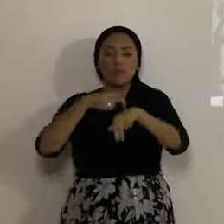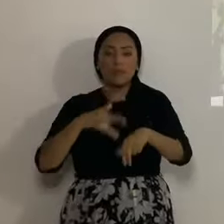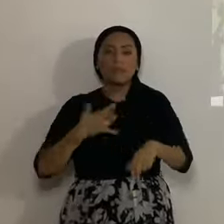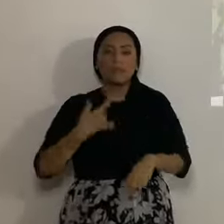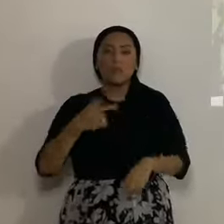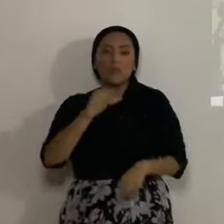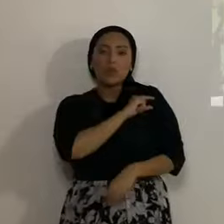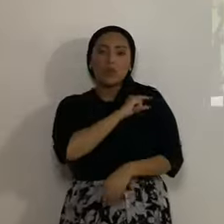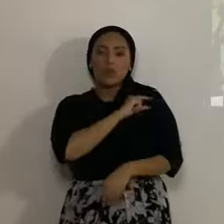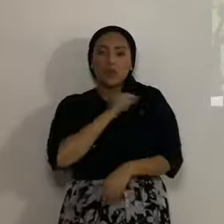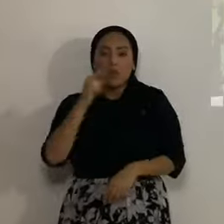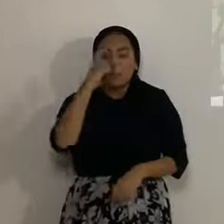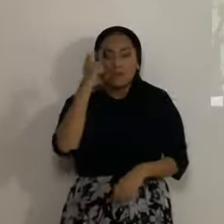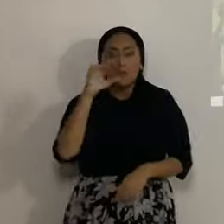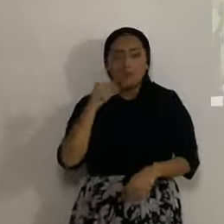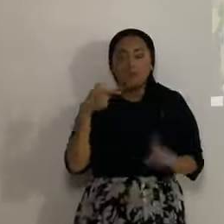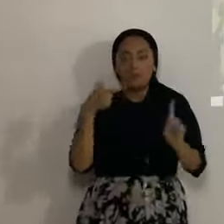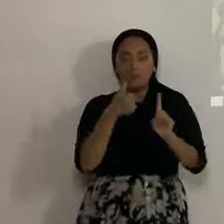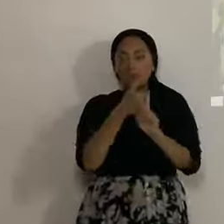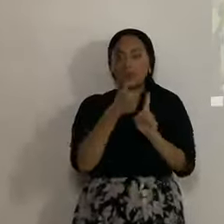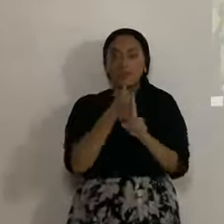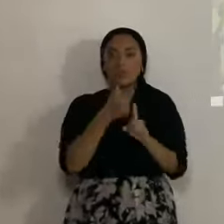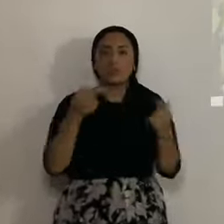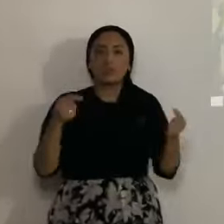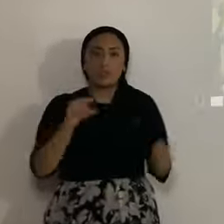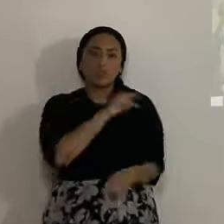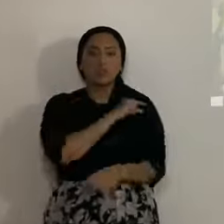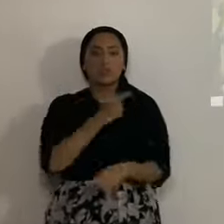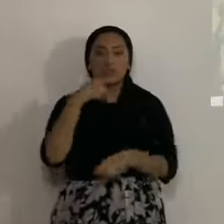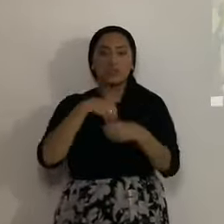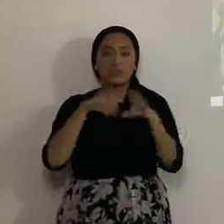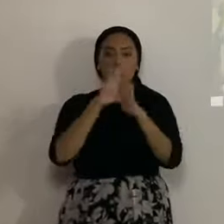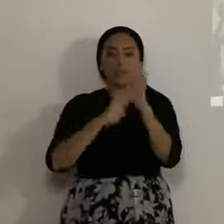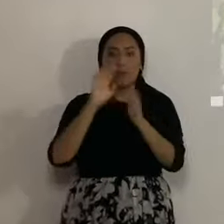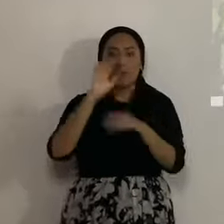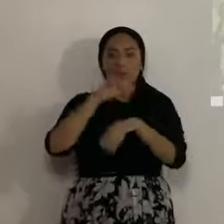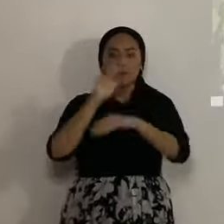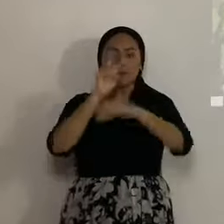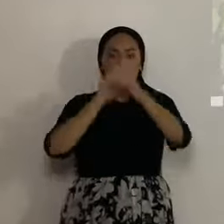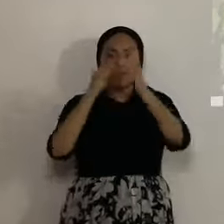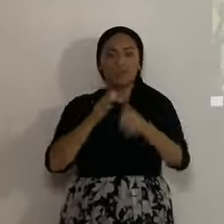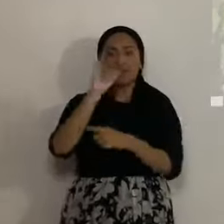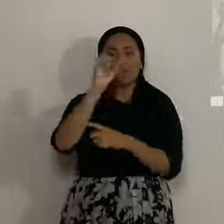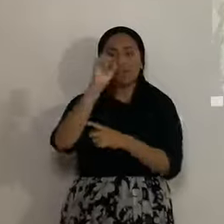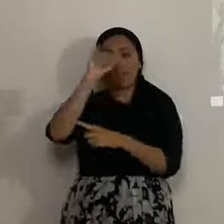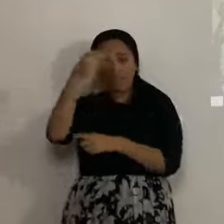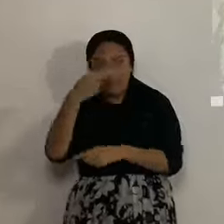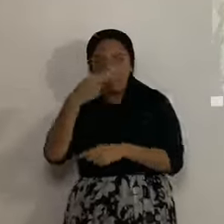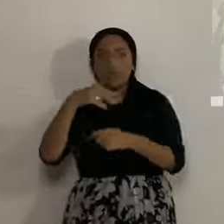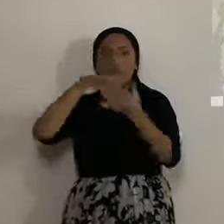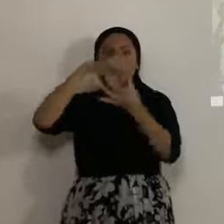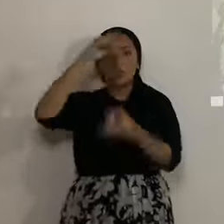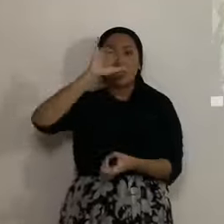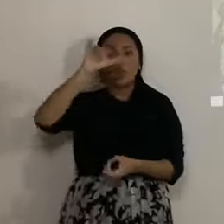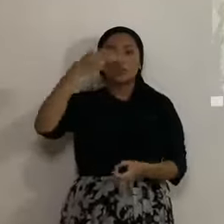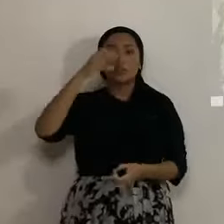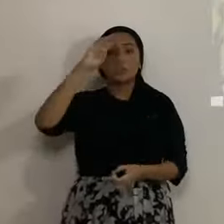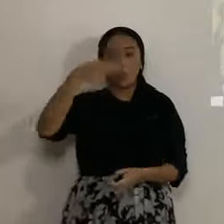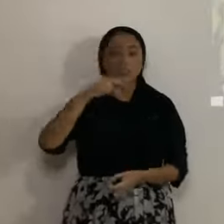culpable, porque ciertamente es culpable, y dice la Biblia, en el profeta Isaías, el espíritu de Yahweh, dice,